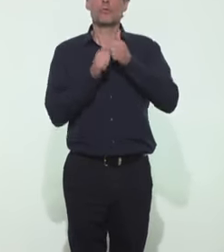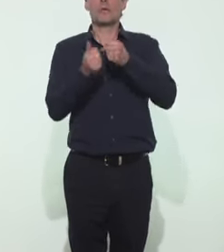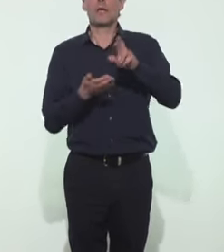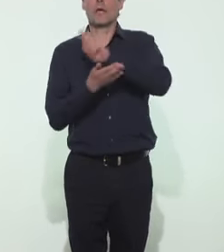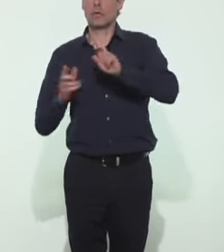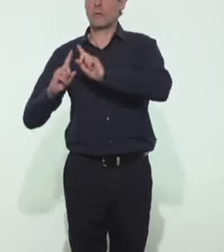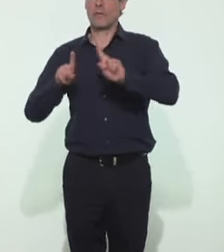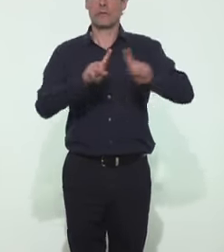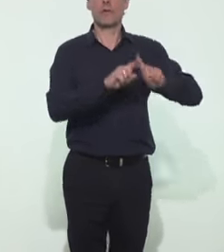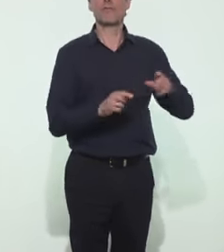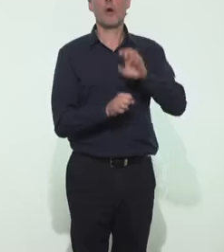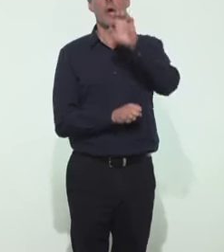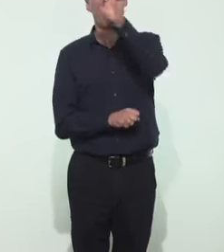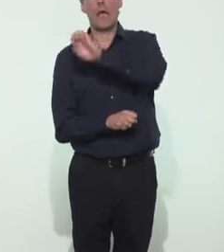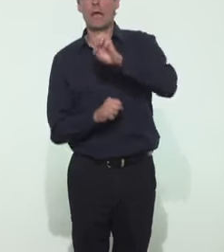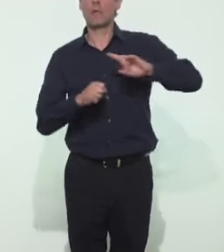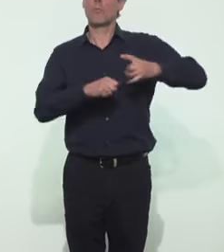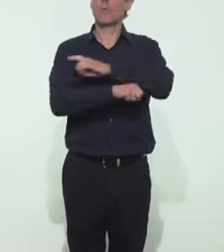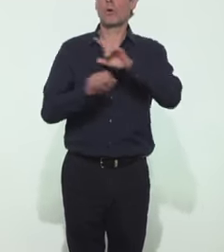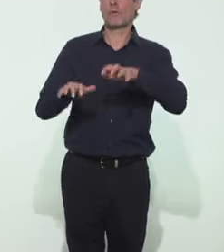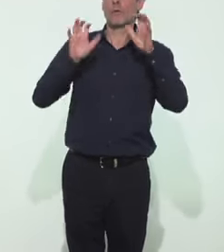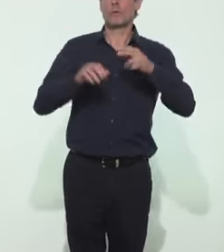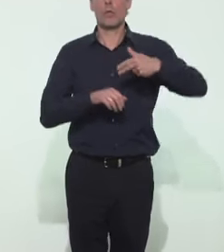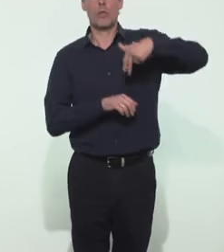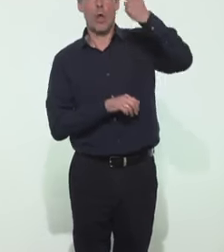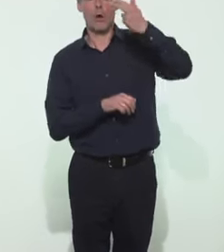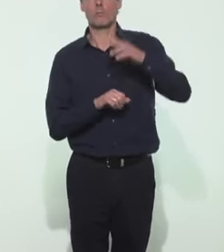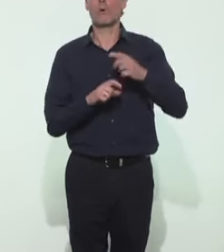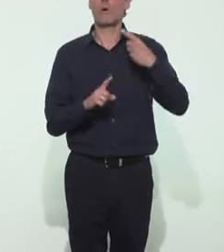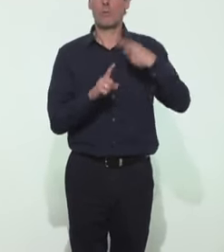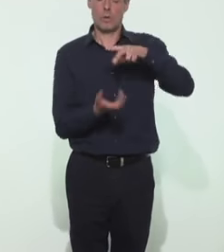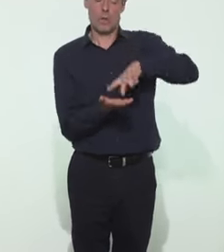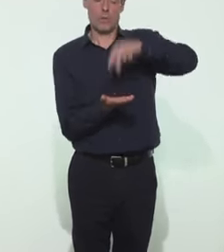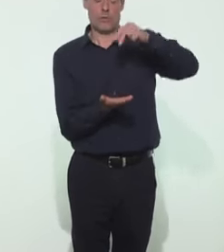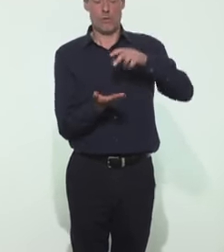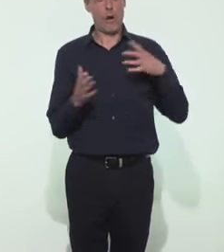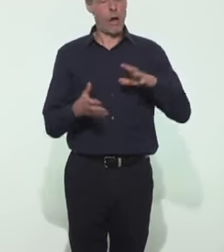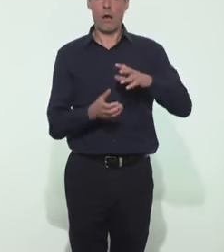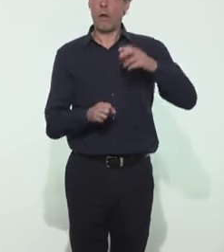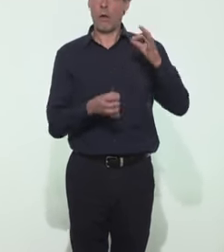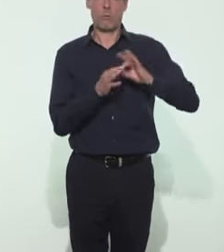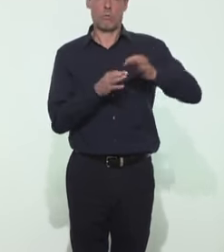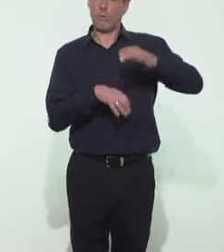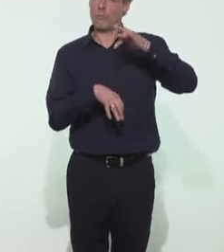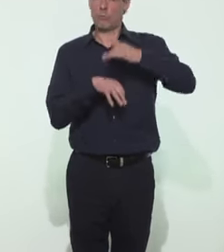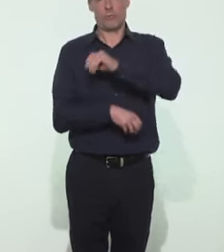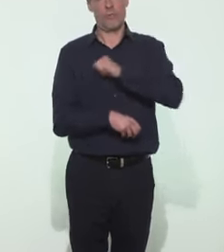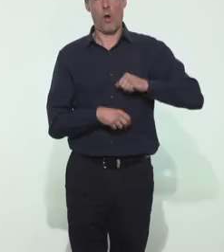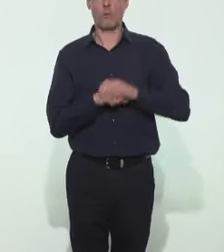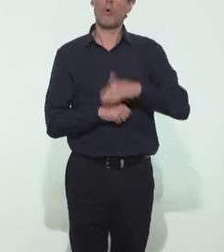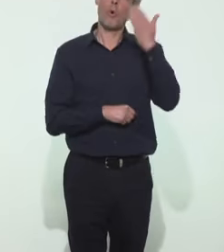les régions grand theft bourgogne franche comté haute france et ile de france ont été très fortement touché d'autres